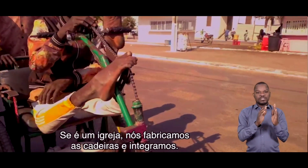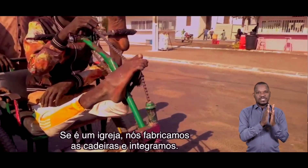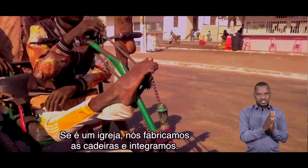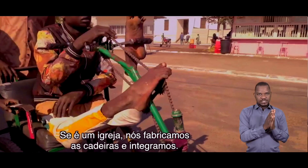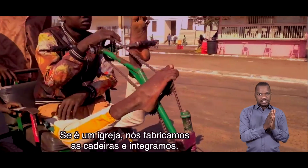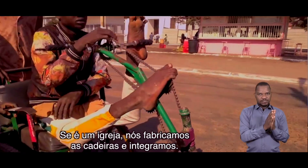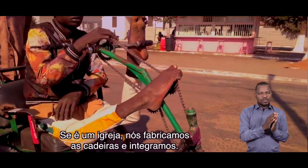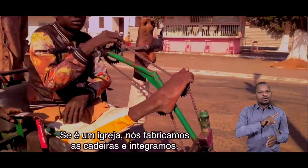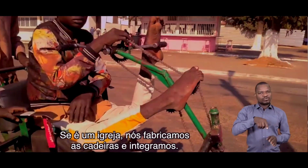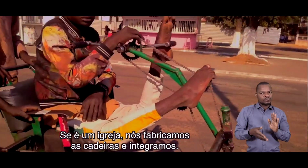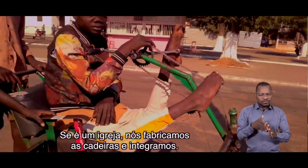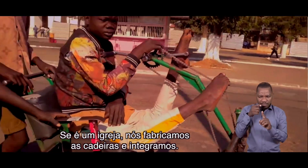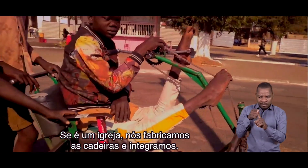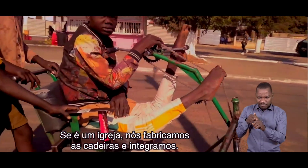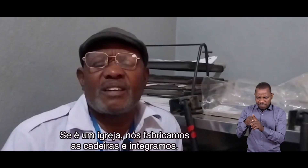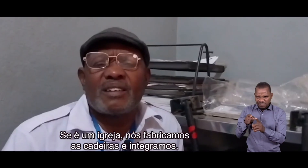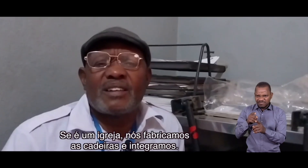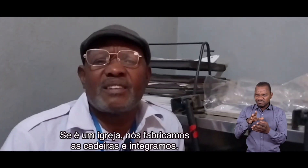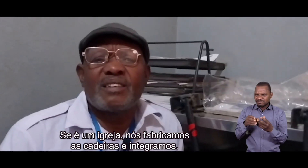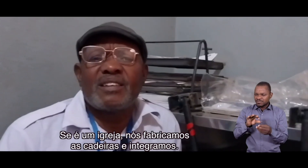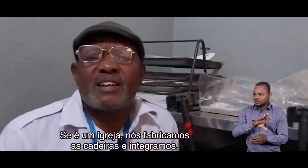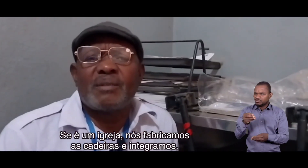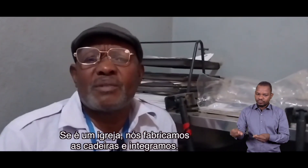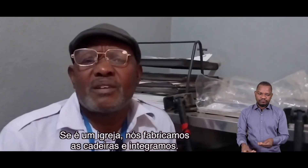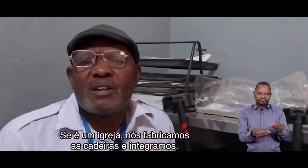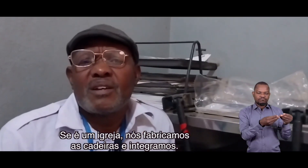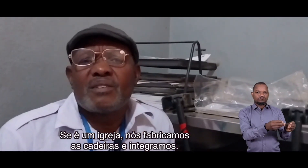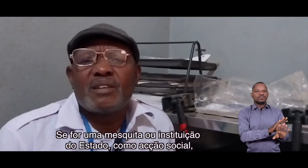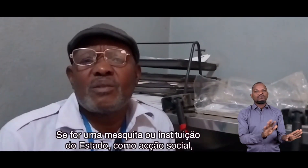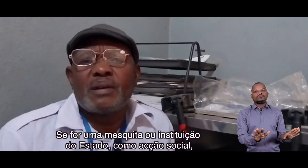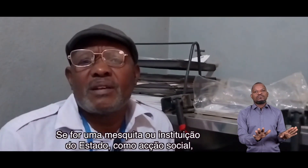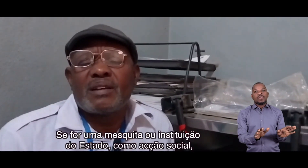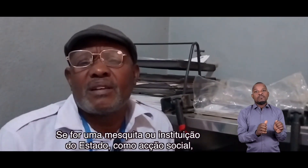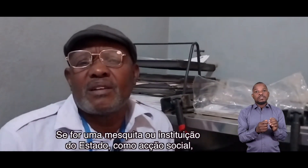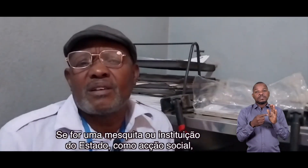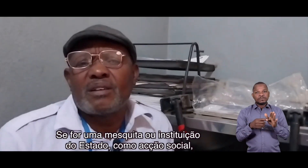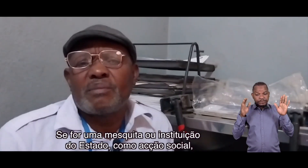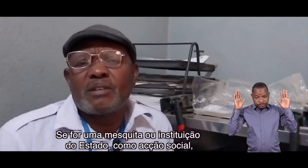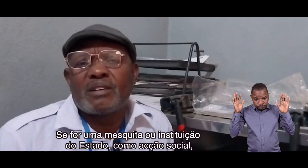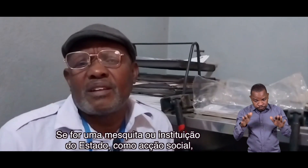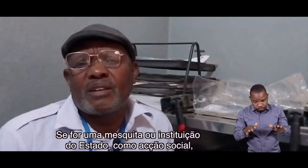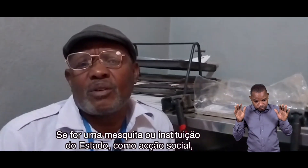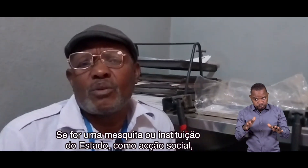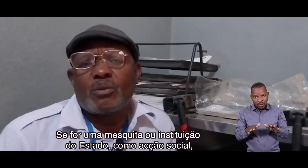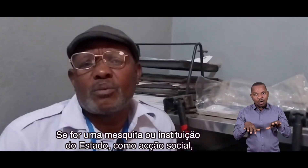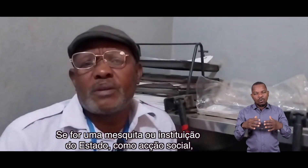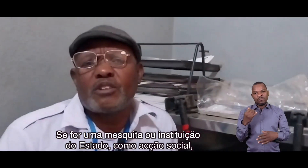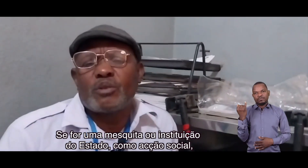é uma igreja nós fabricamos as cadeiras e entregamos se é uma mesquida ou uma